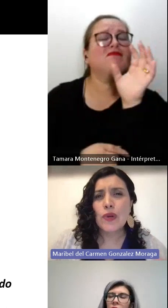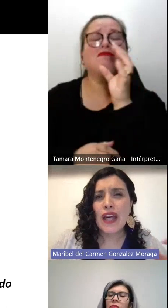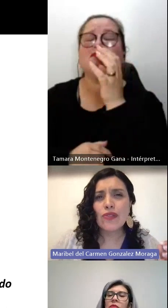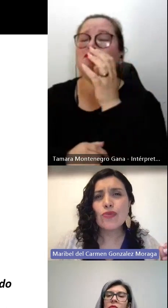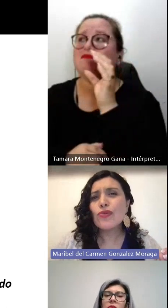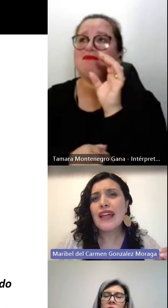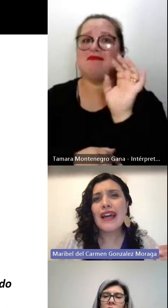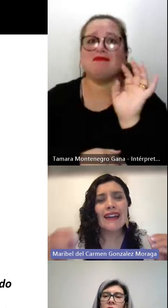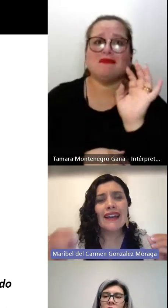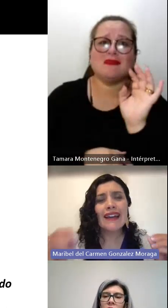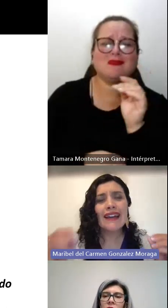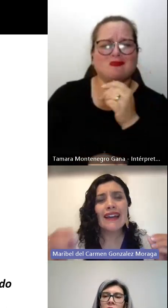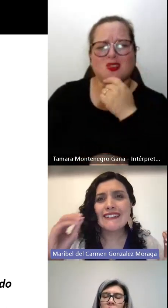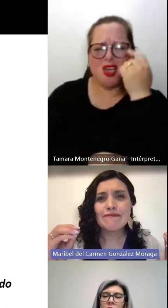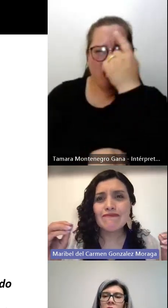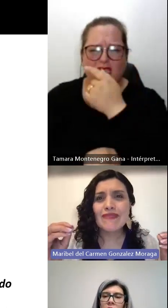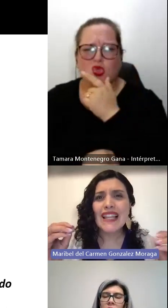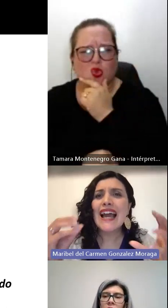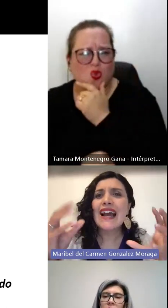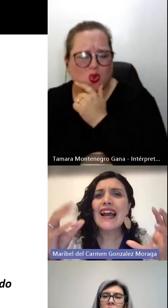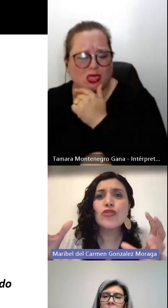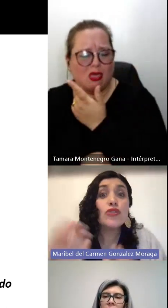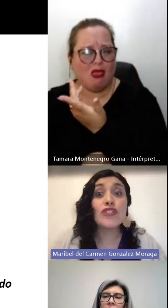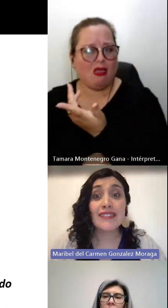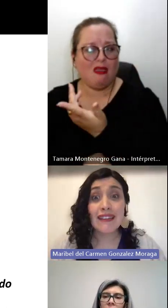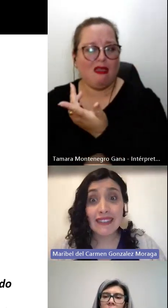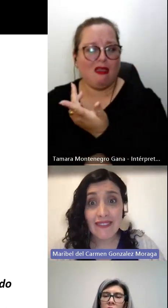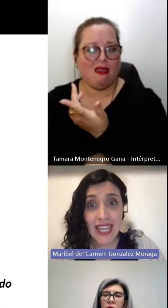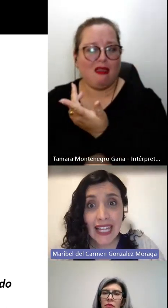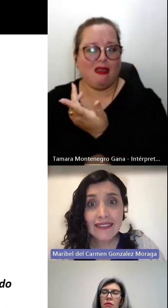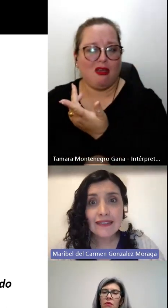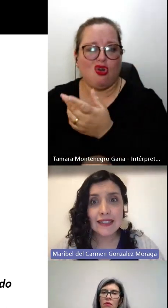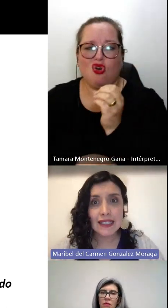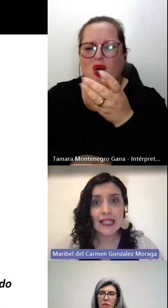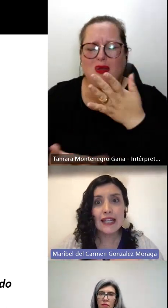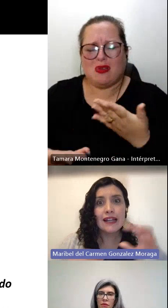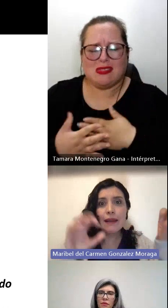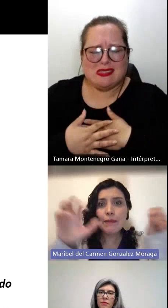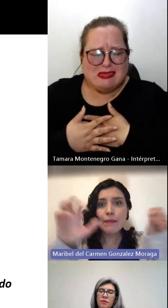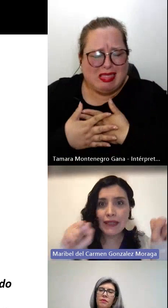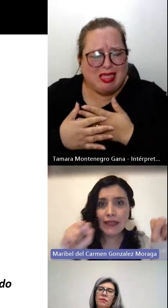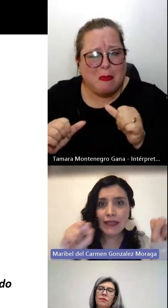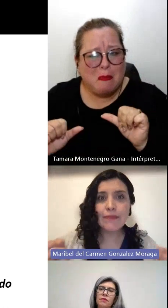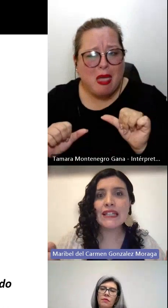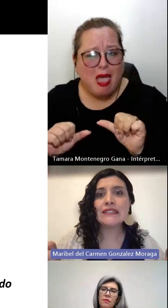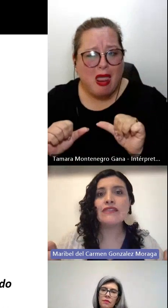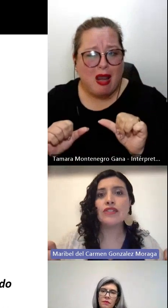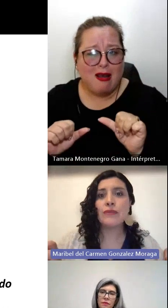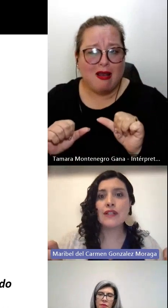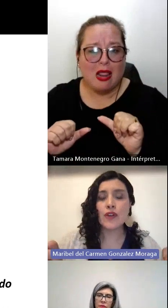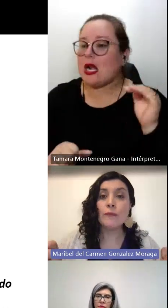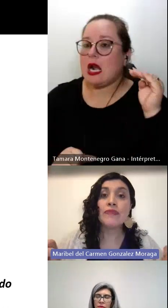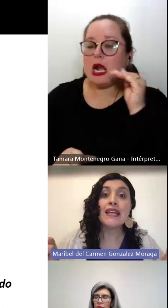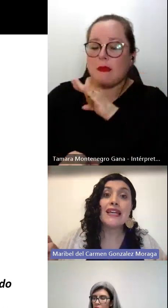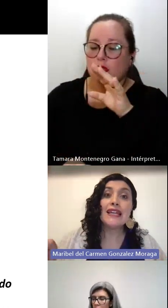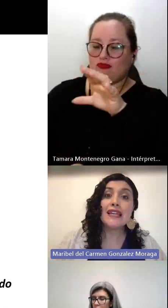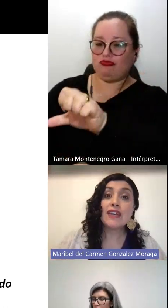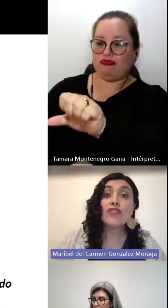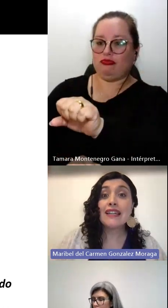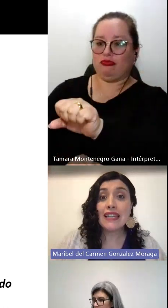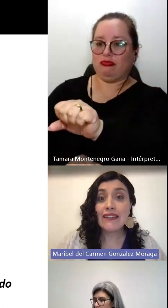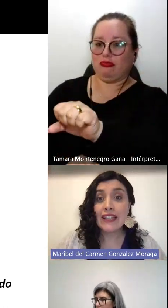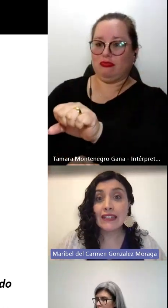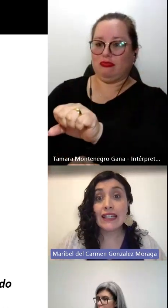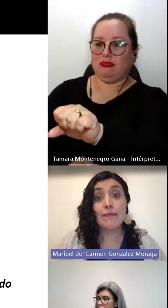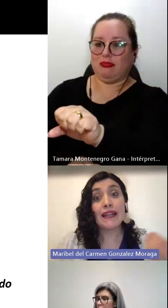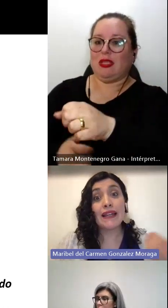tiene alguna duda, o no se siente bien, ¿sí? Rápidamente captan esta información y que